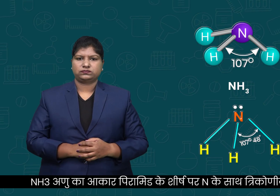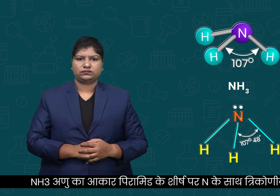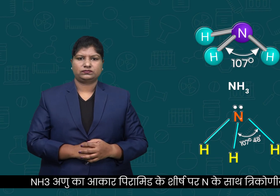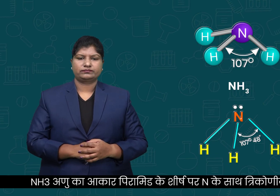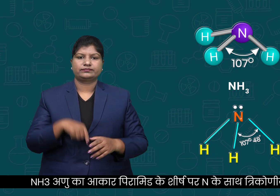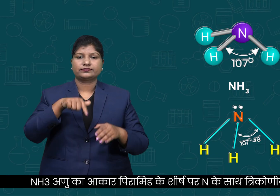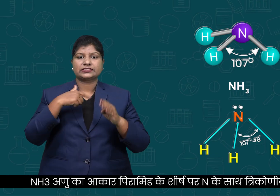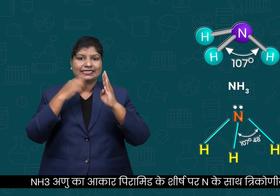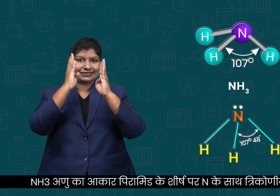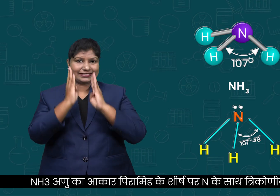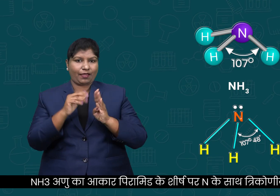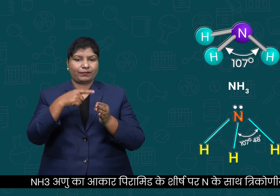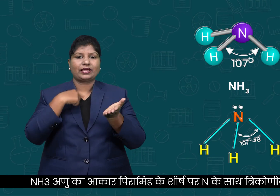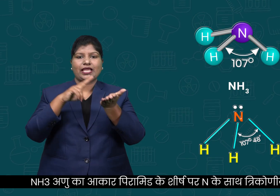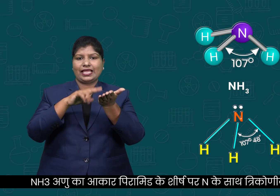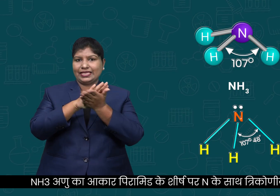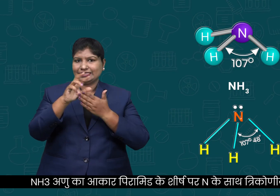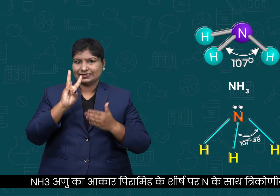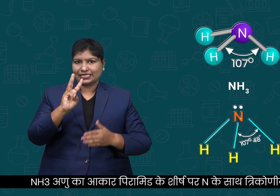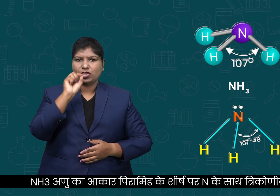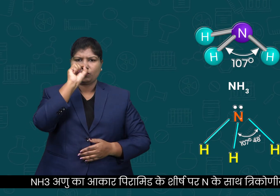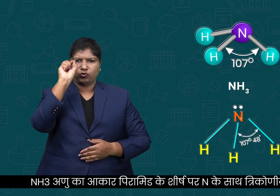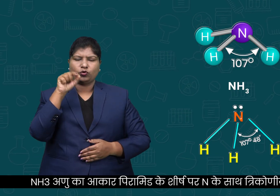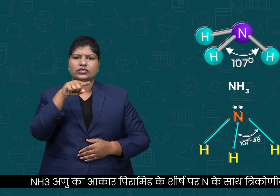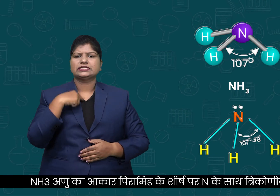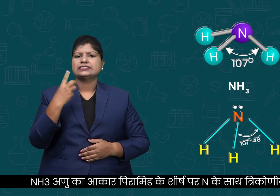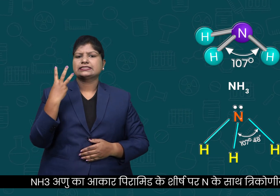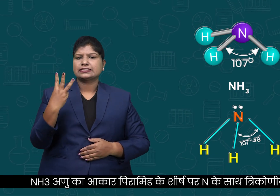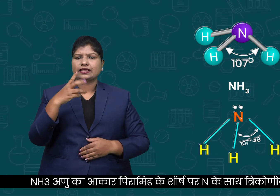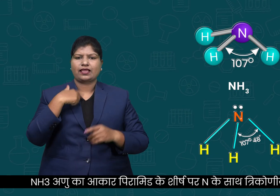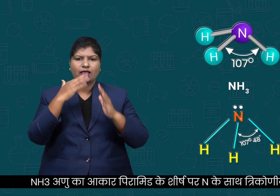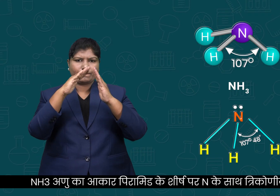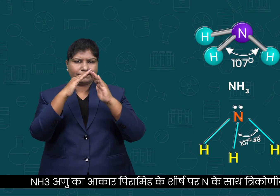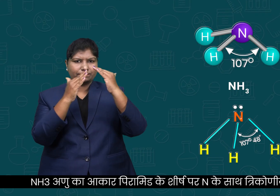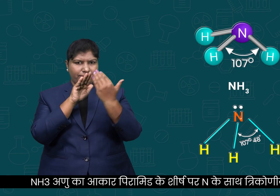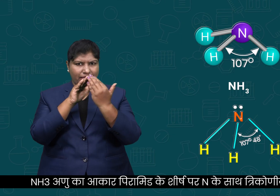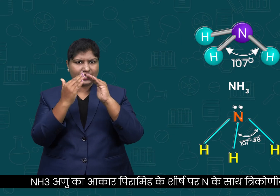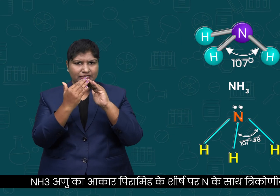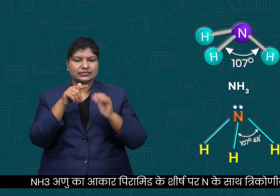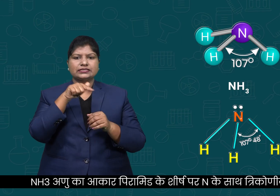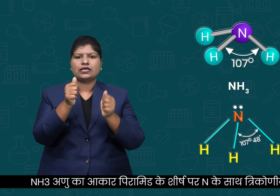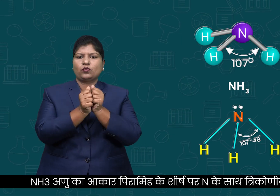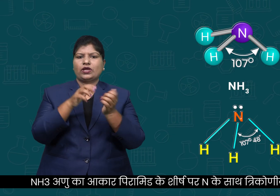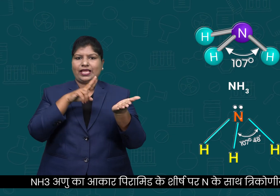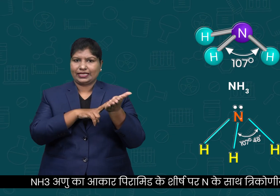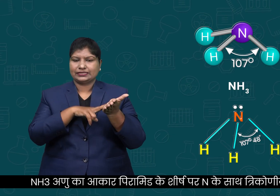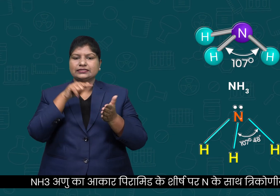NH3 अणु का आकार पिरामिड के शीर्ष पर N के साथ त्रिकोणीय पिरामिड